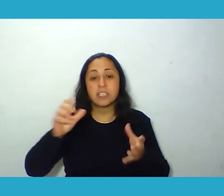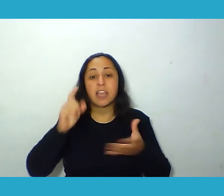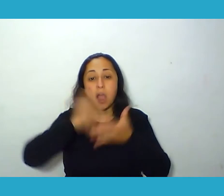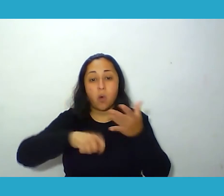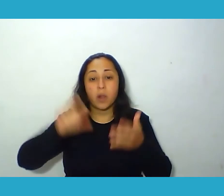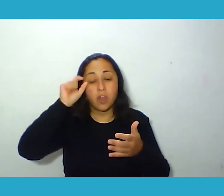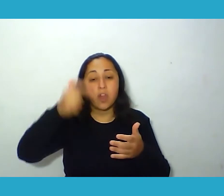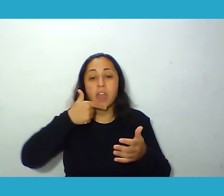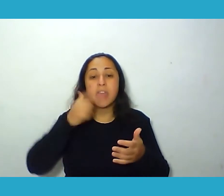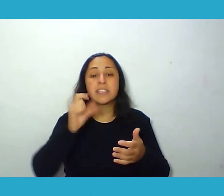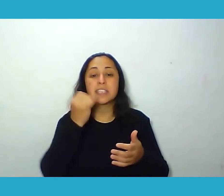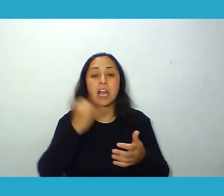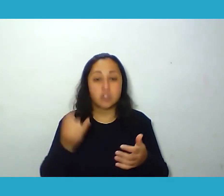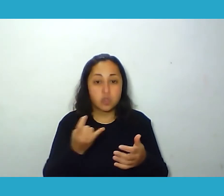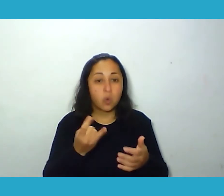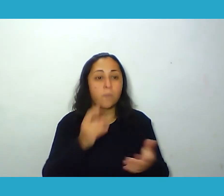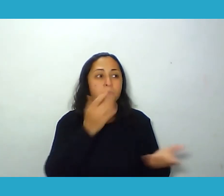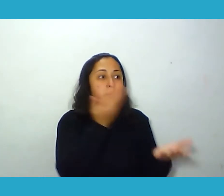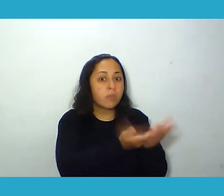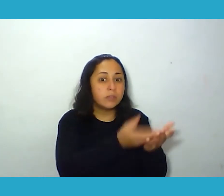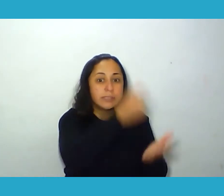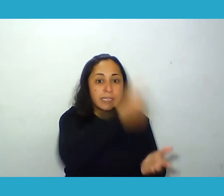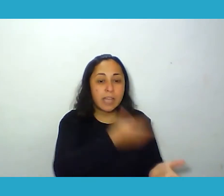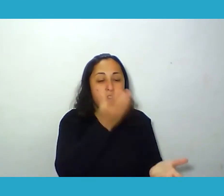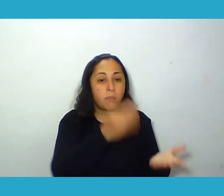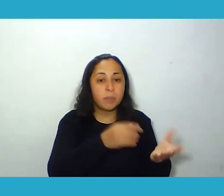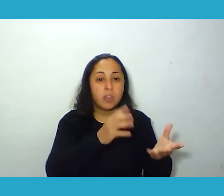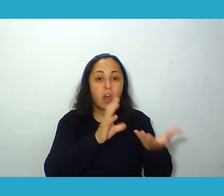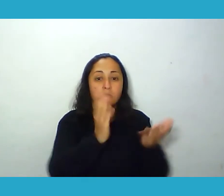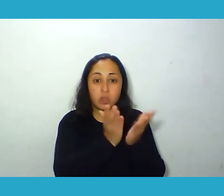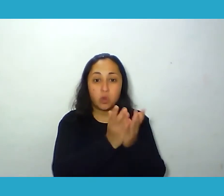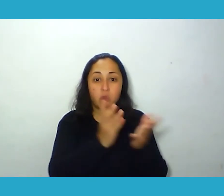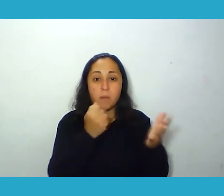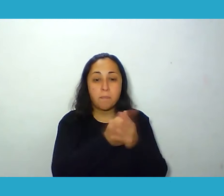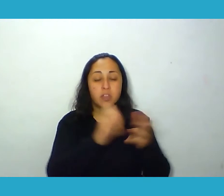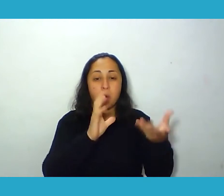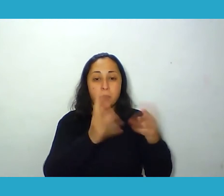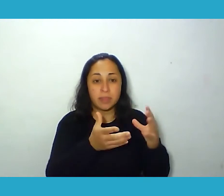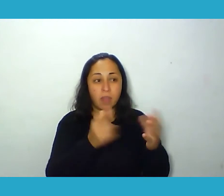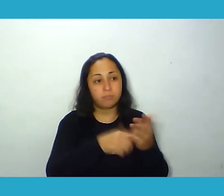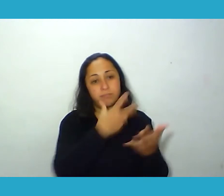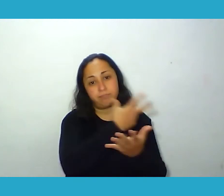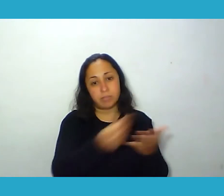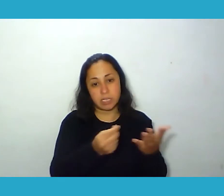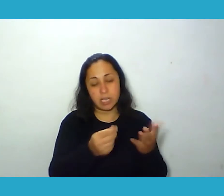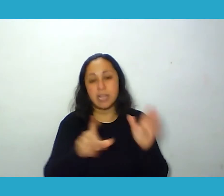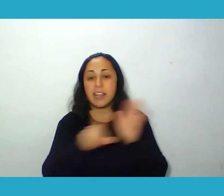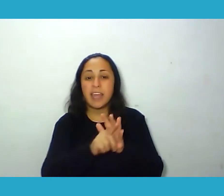Asimismo, solicita al señor secretario rechazar el estudio de impacto ambiental de conformidad con lo establecido en el artículo 17 de la Ley de 1208.